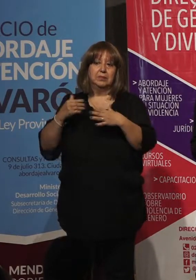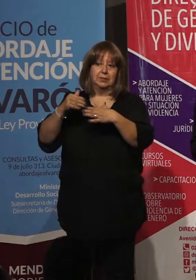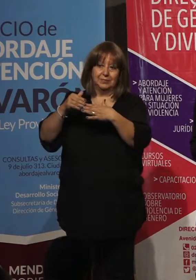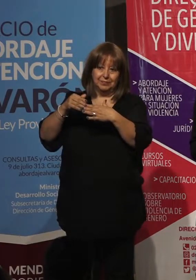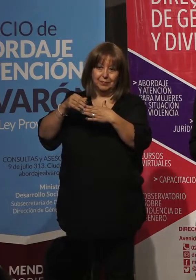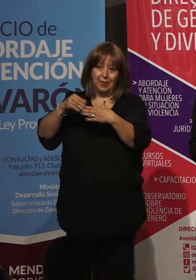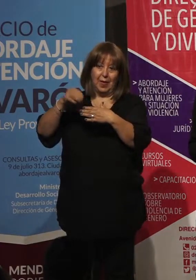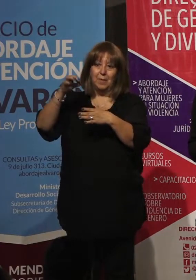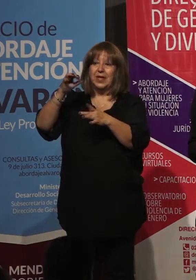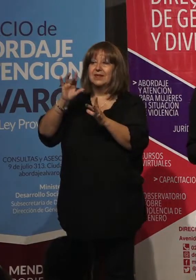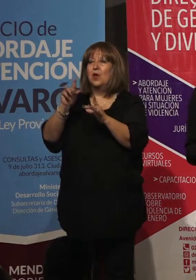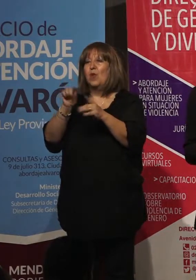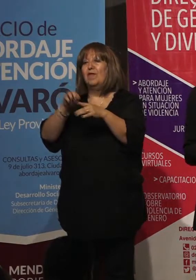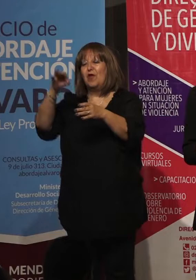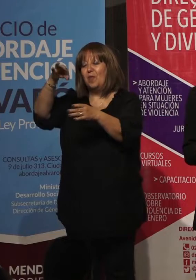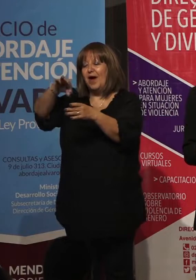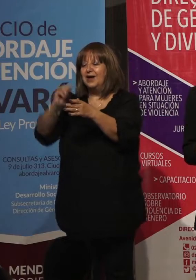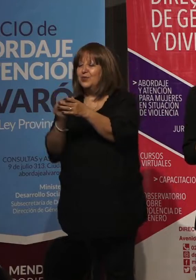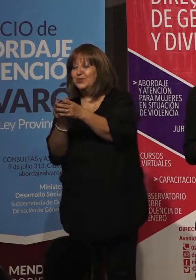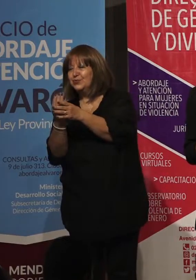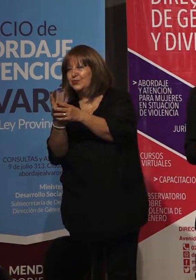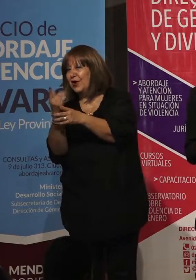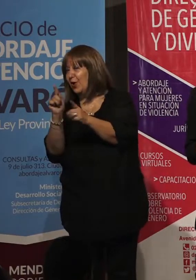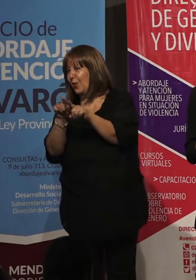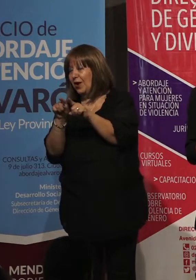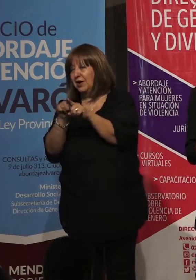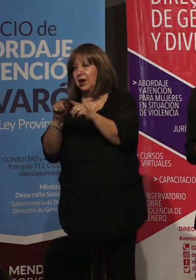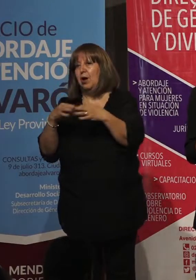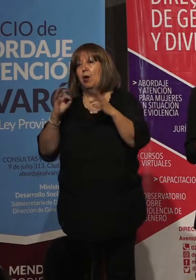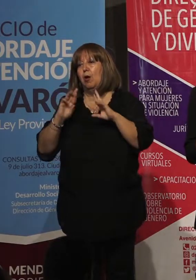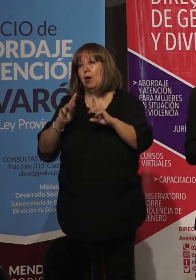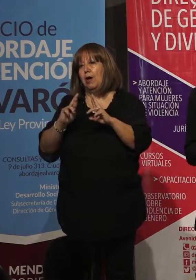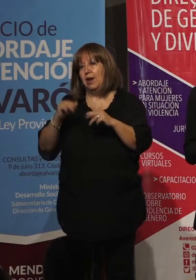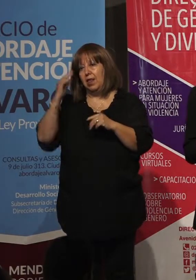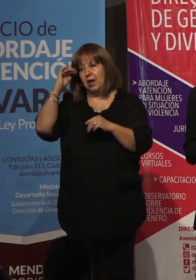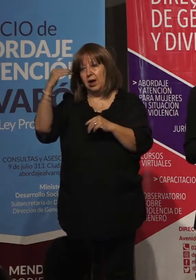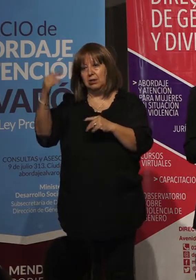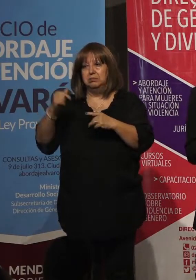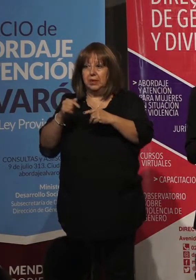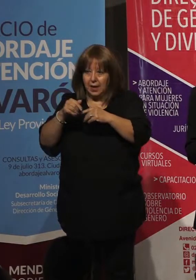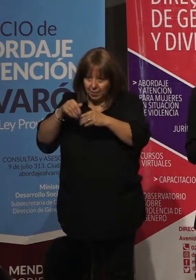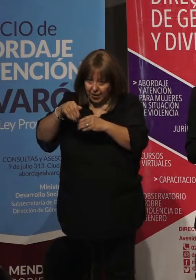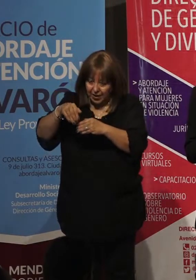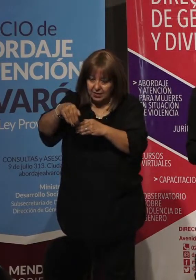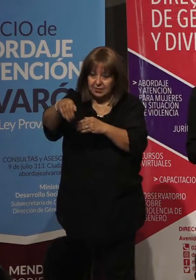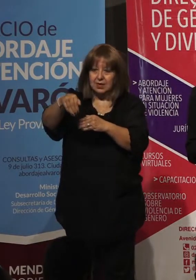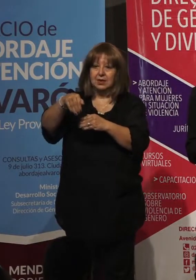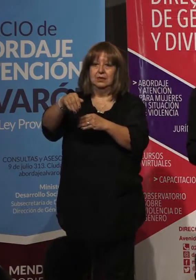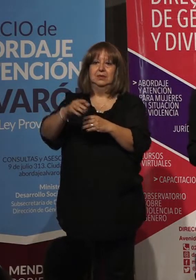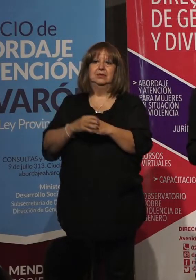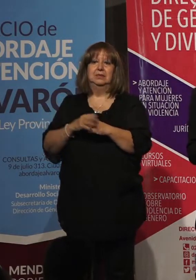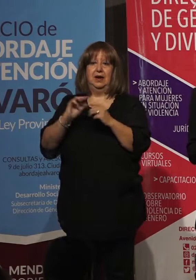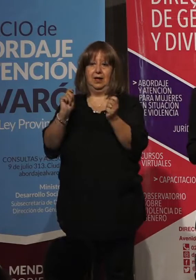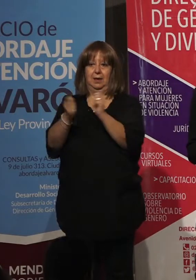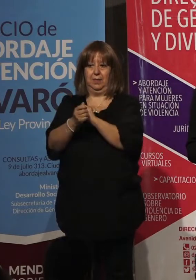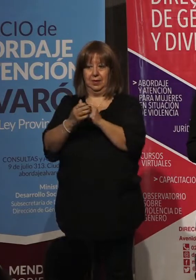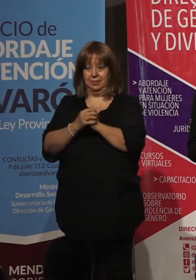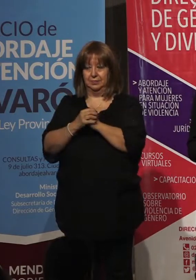cambio. Y ojalá que estas jornadas sirvan como un punto de partida o como un punto de inicio para empezar a